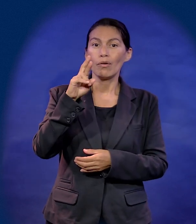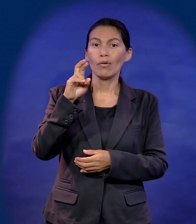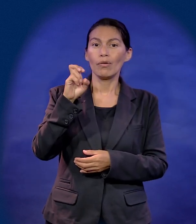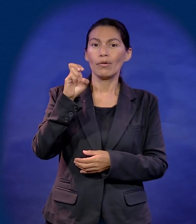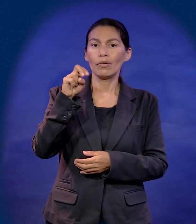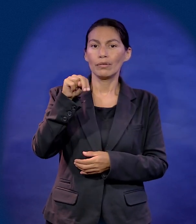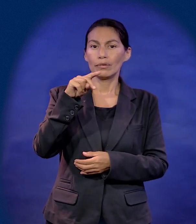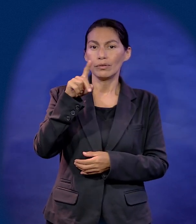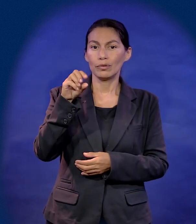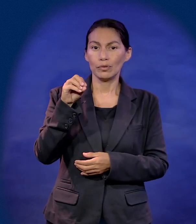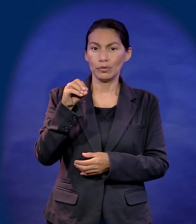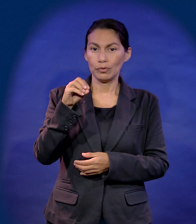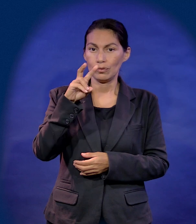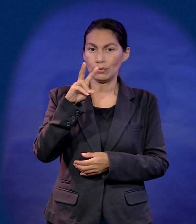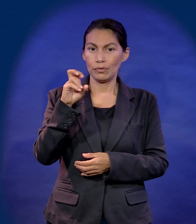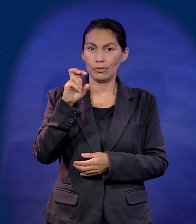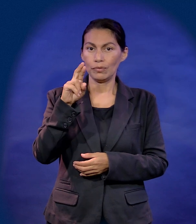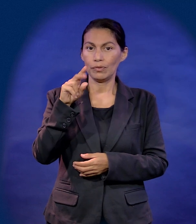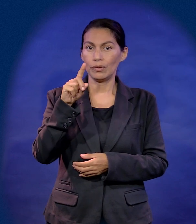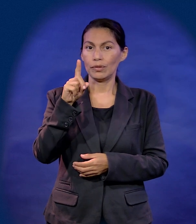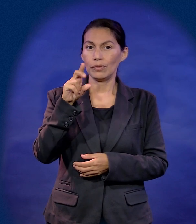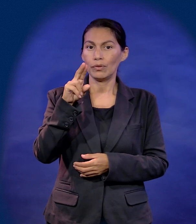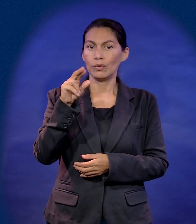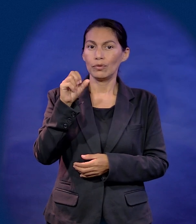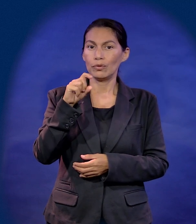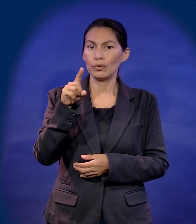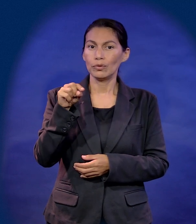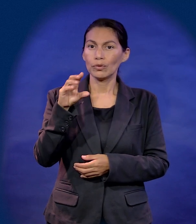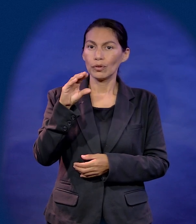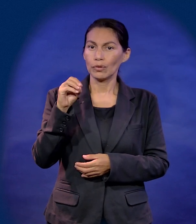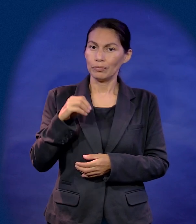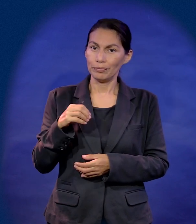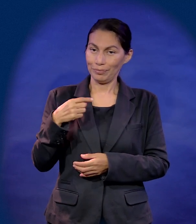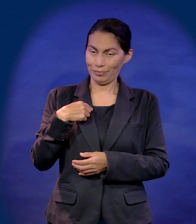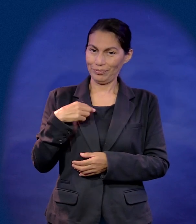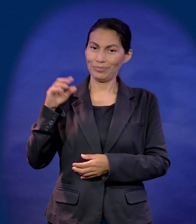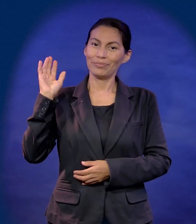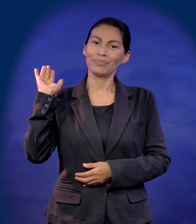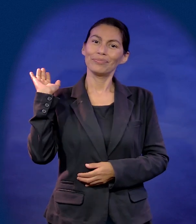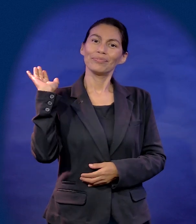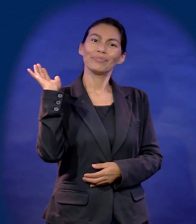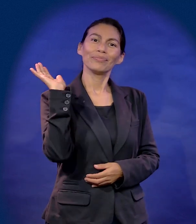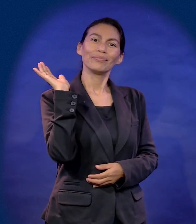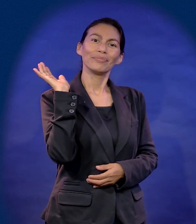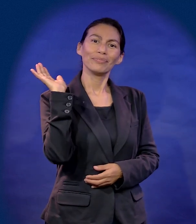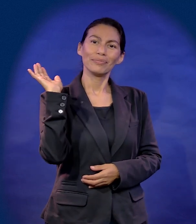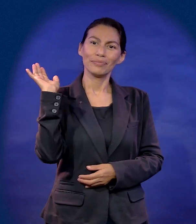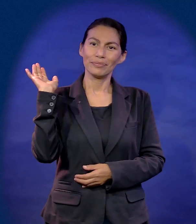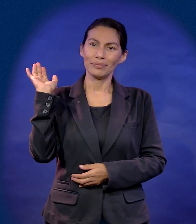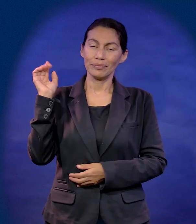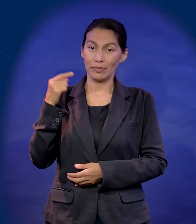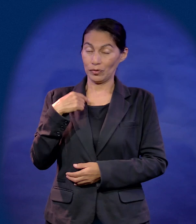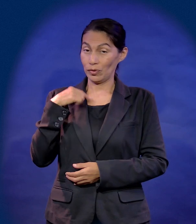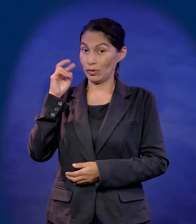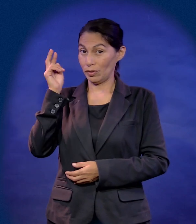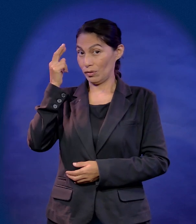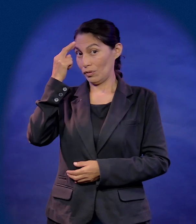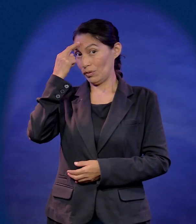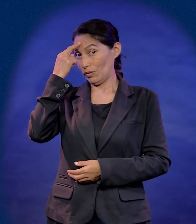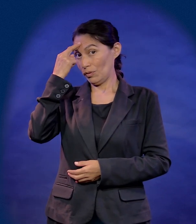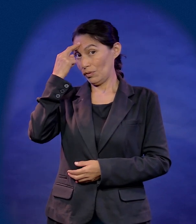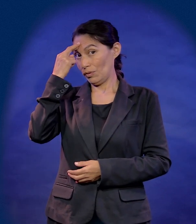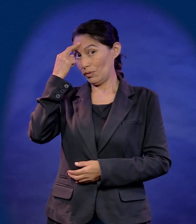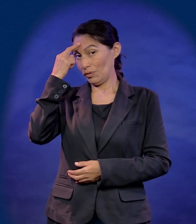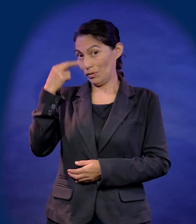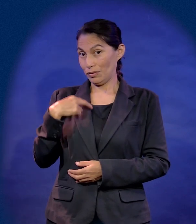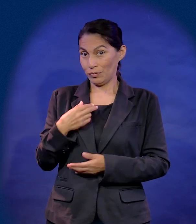boda de Lorenzo Verduzco, Lencho. Una boda muy bonita, preciosa. Y yo fui mesero